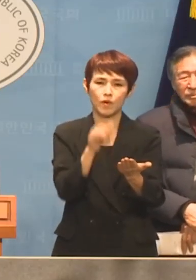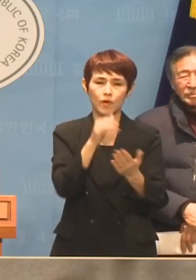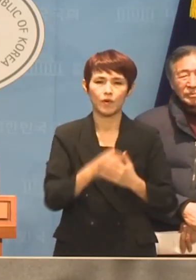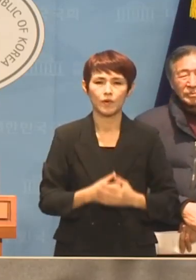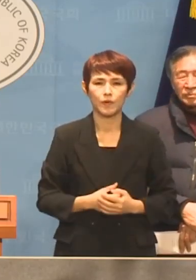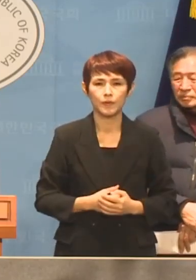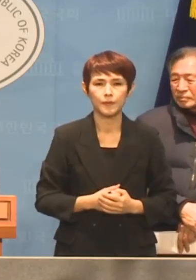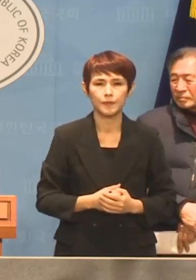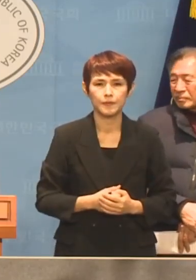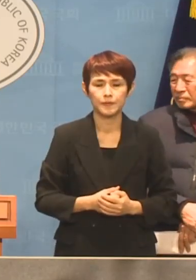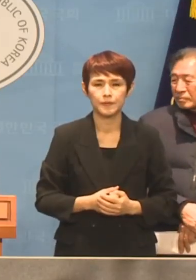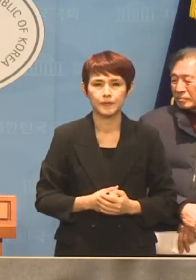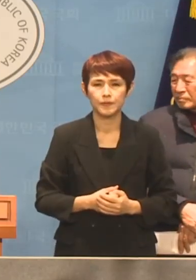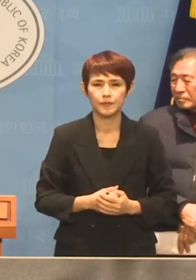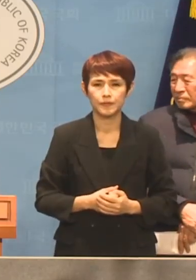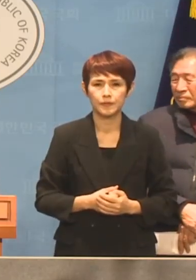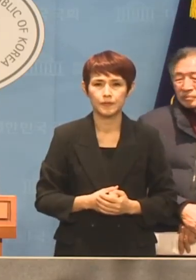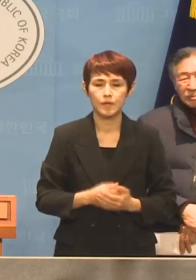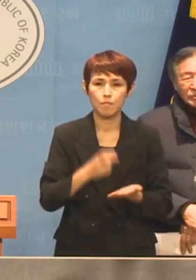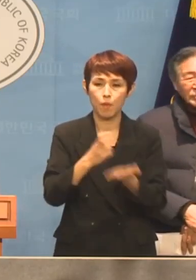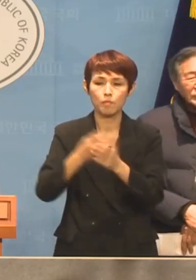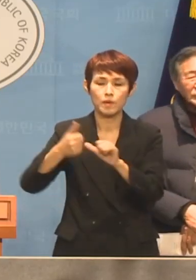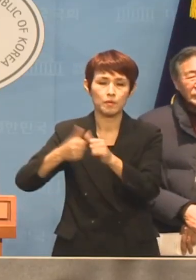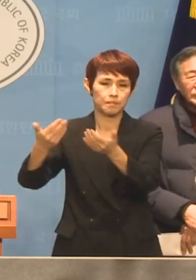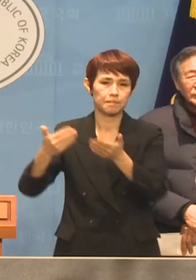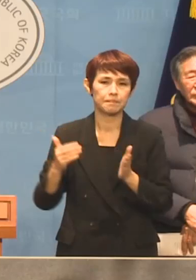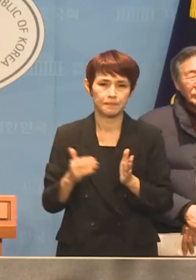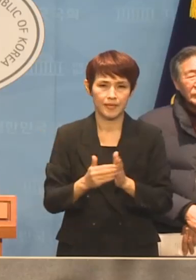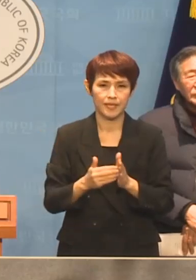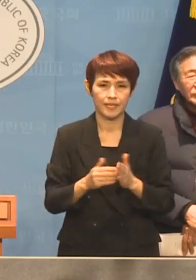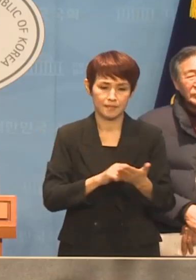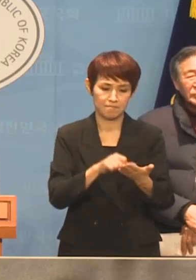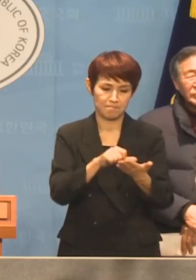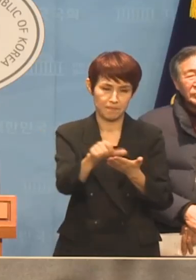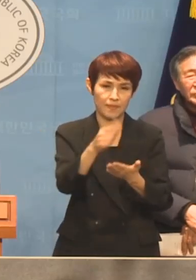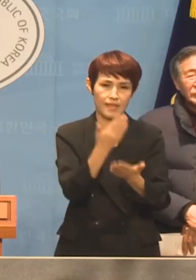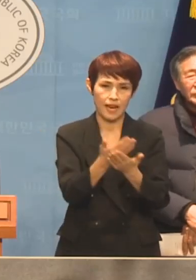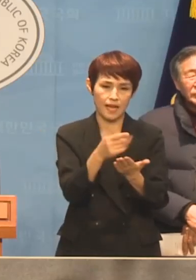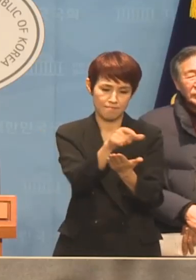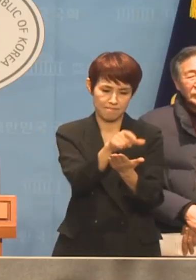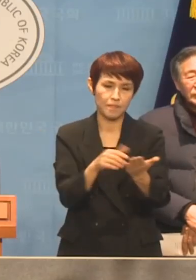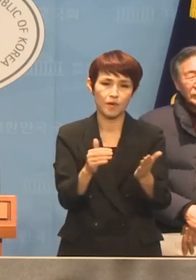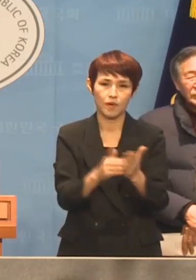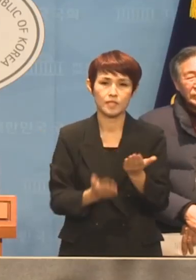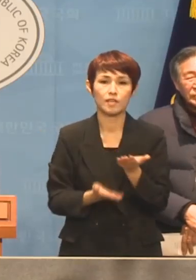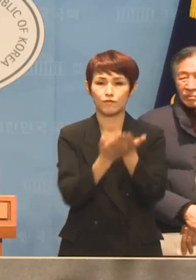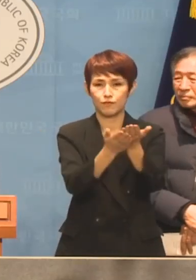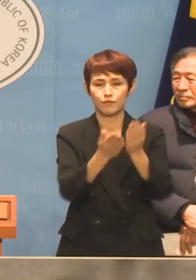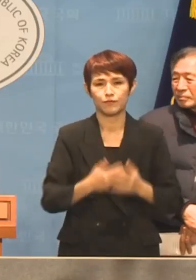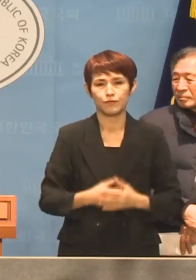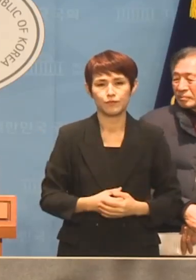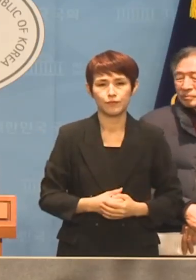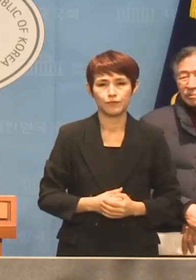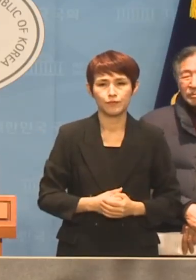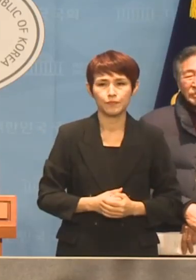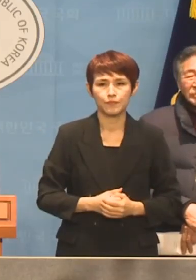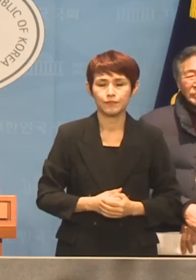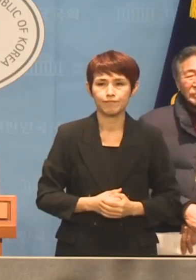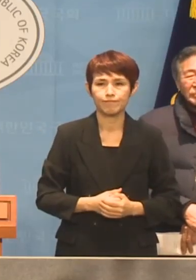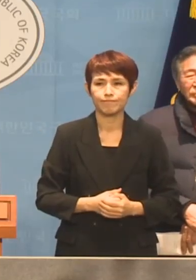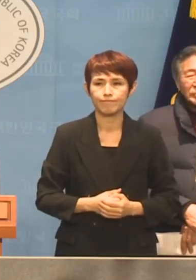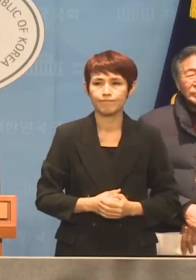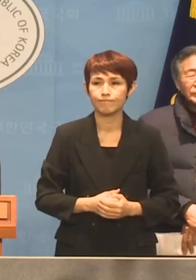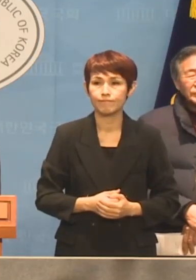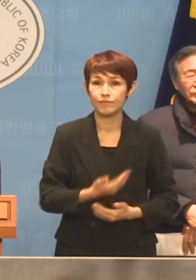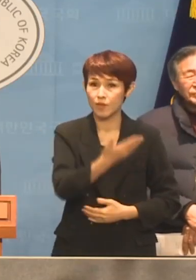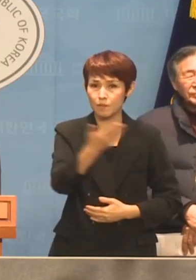제명 요청서를 법률 자문을 받아서 이렇게 작성을 해서 제출할 예정입니다. 이거 참고해 주시고요. 여기 계신